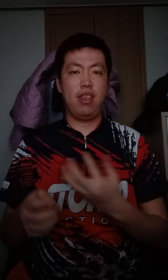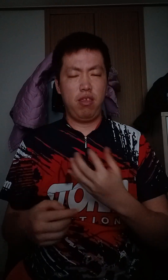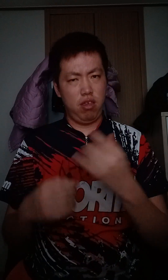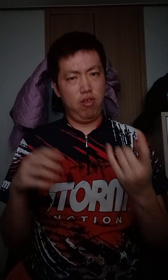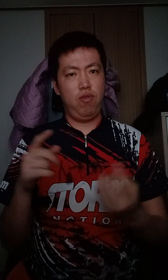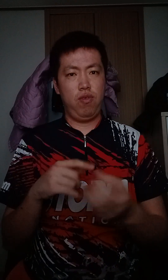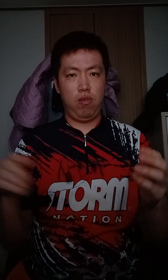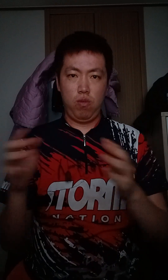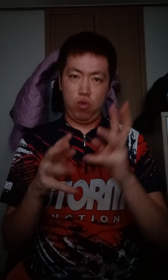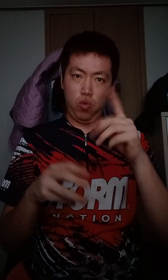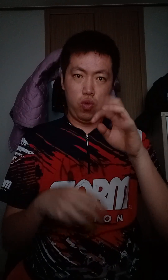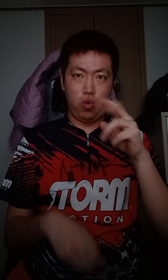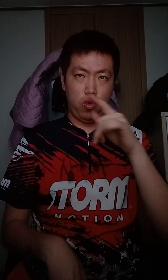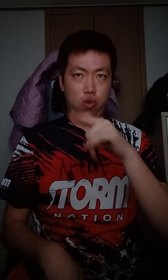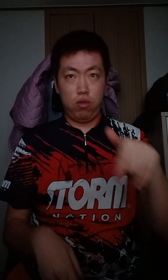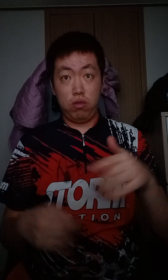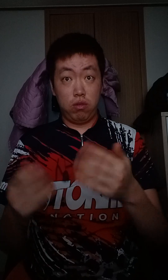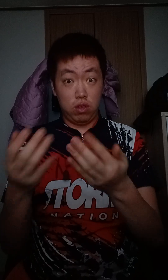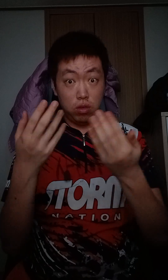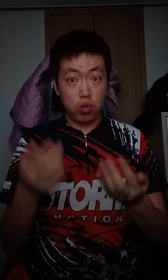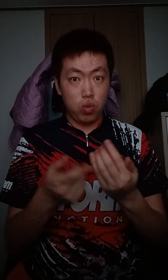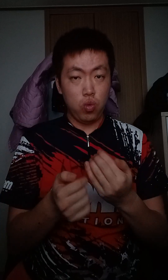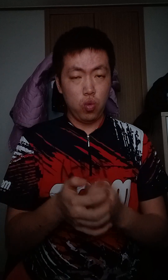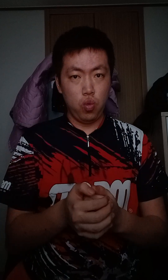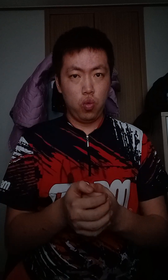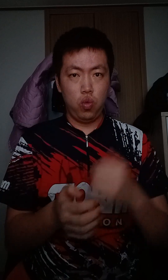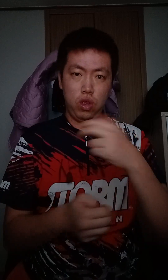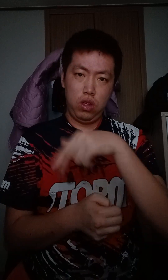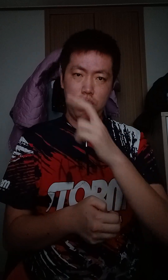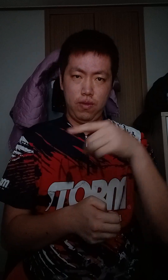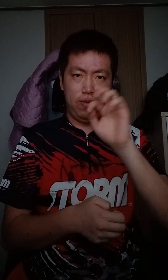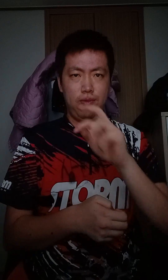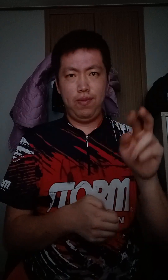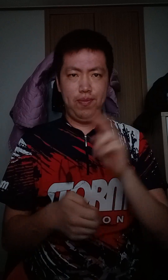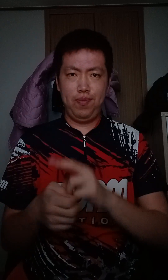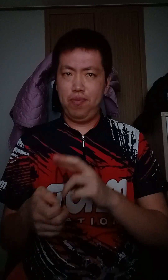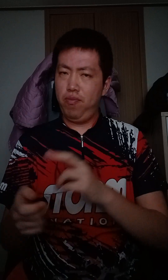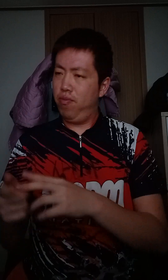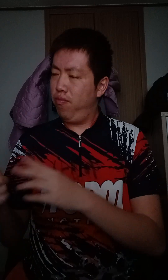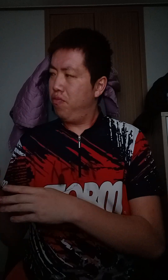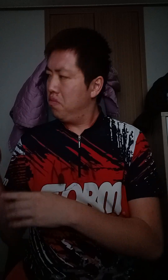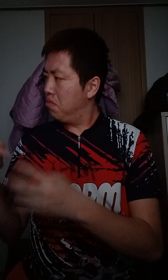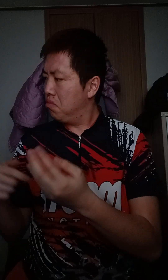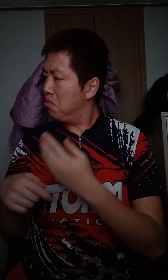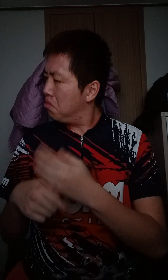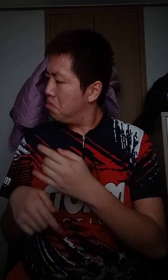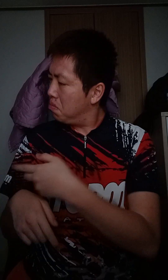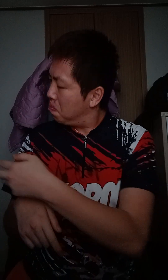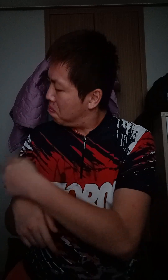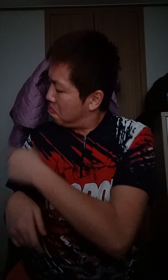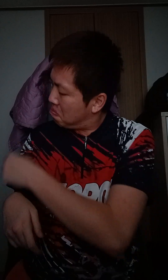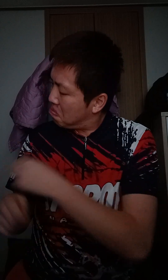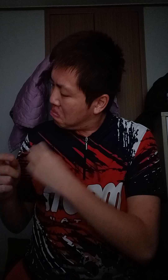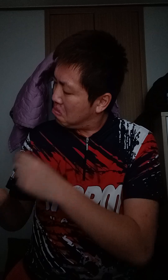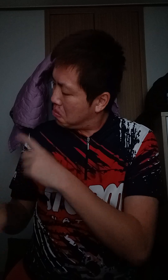이제 나오고 싶어요. 근데 이제 이런 것 때문에 못 나오고 있는 경우가 많이 있거든요. 헬스를 많이